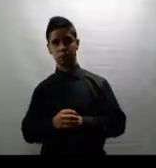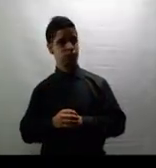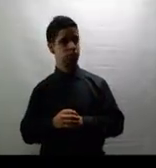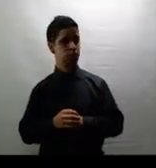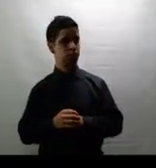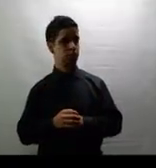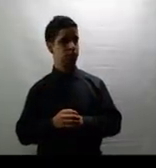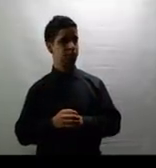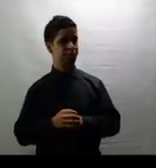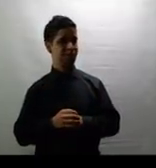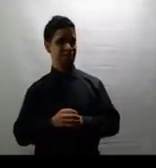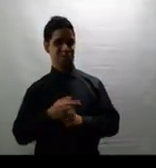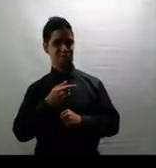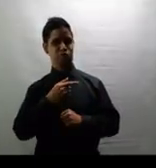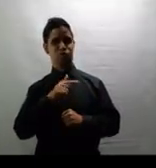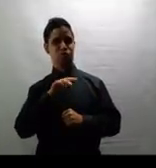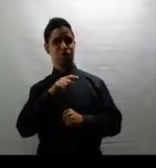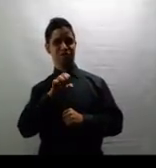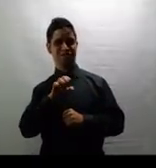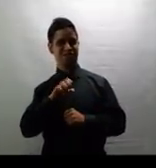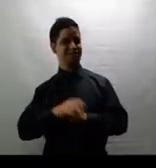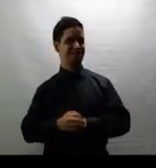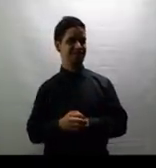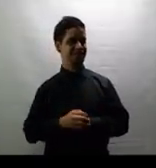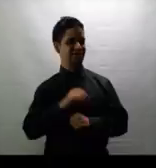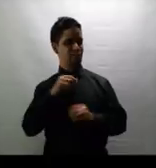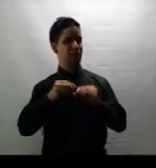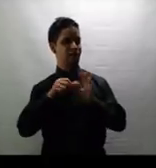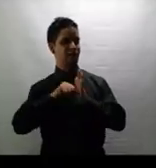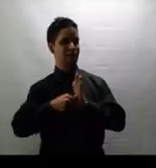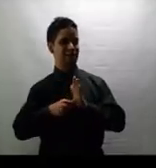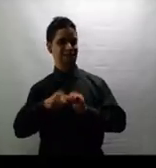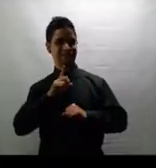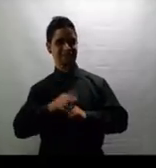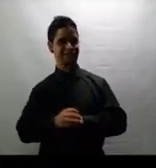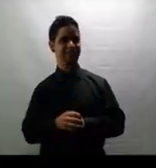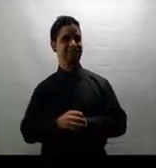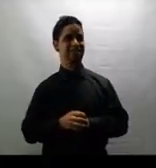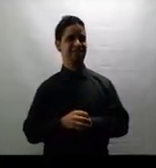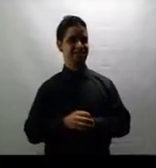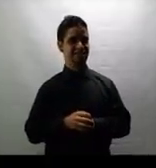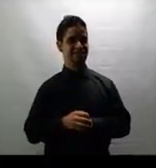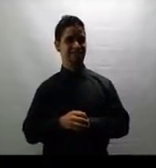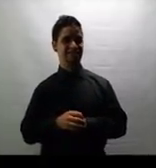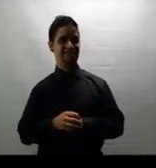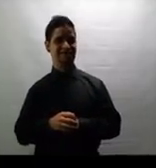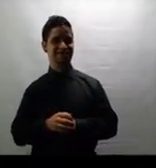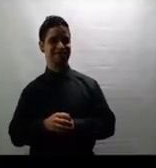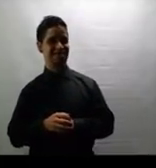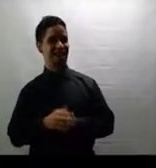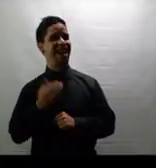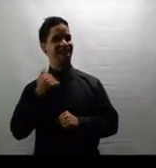todo se lo santiago y hoy es verde dan cuenta